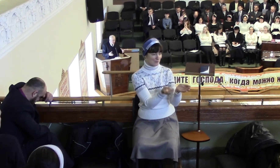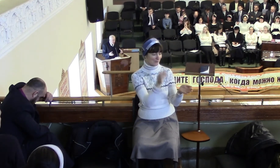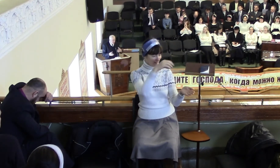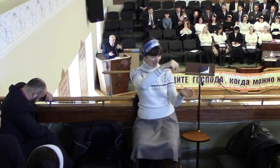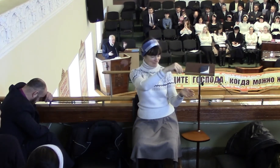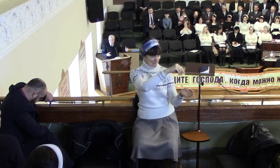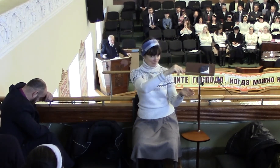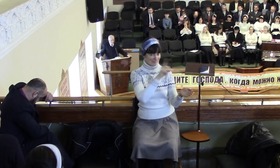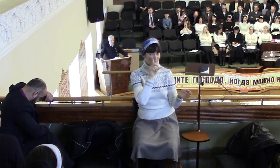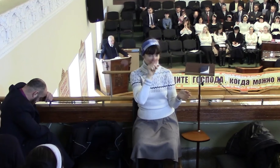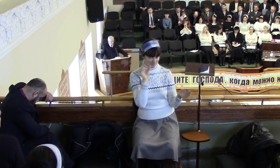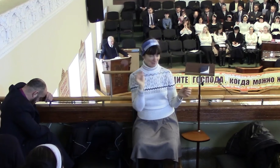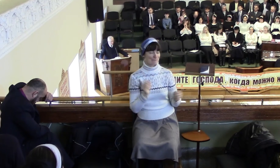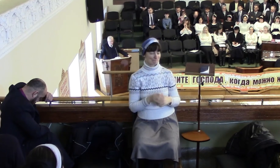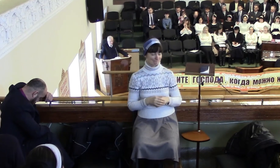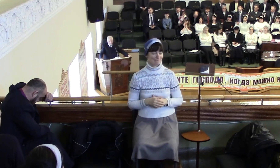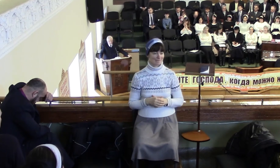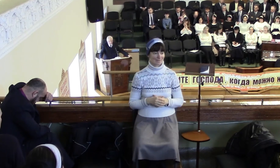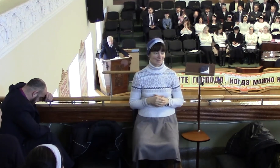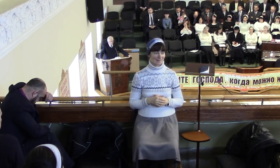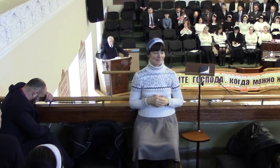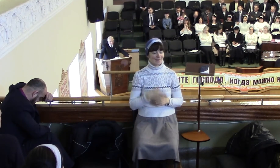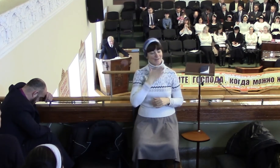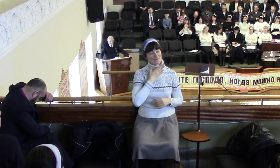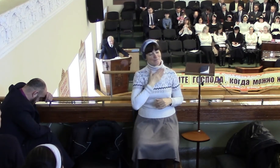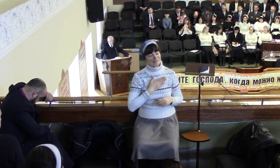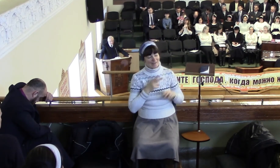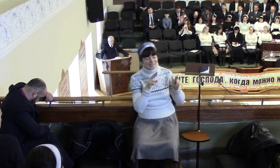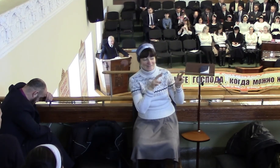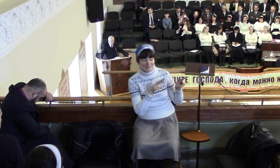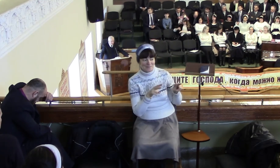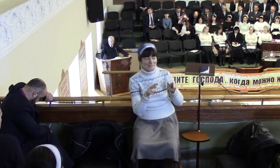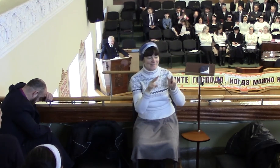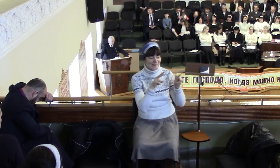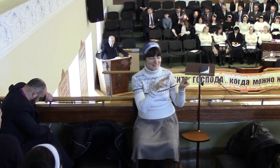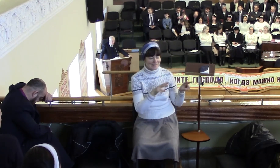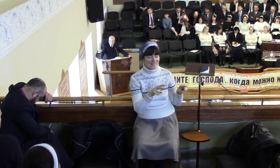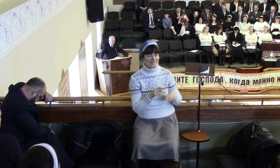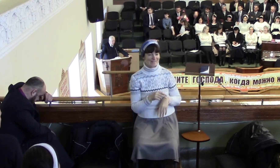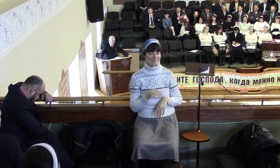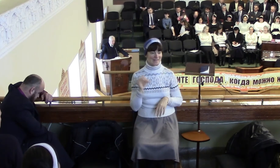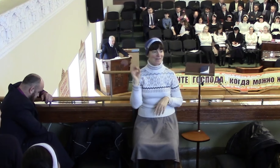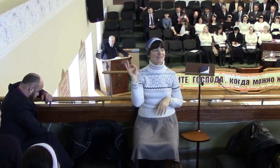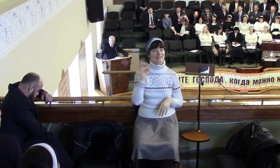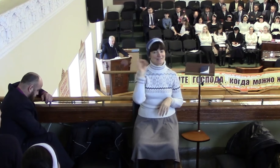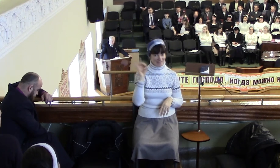когда лед, птичкам сыпем пищу. И мне приятно наблюдать, интересно за ними. И особенно интересно